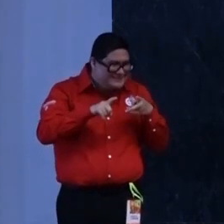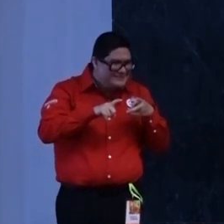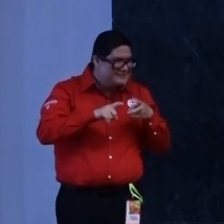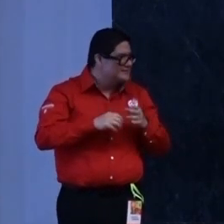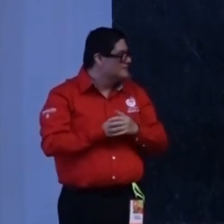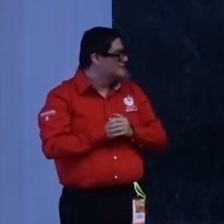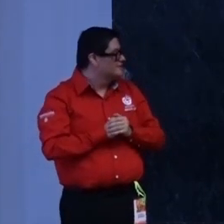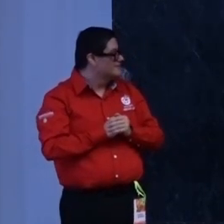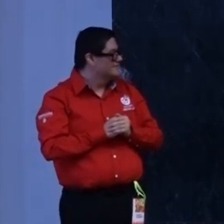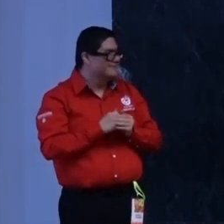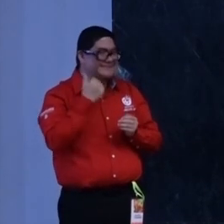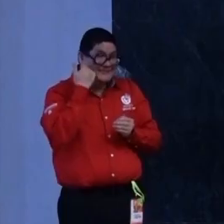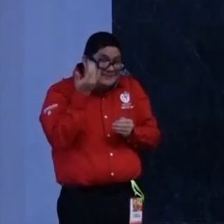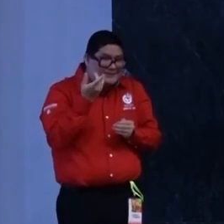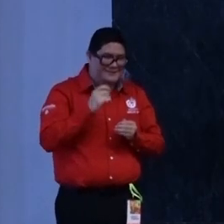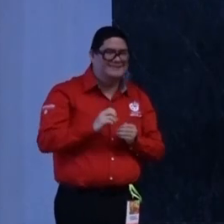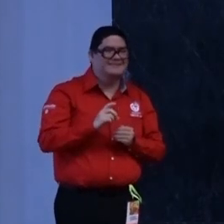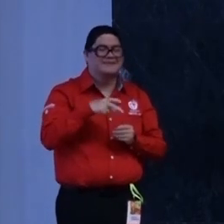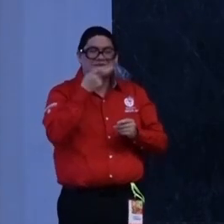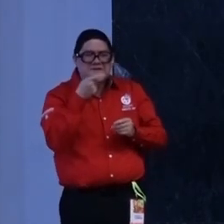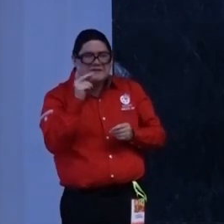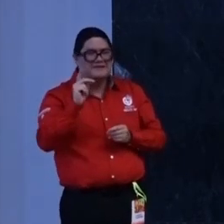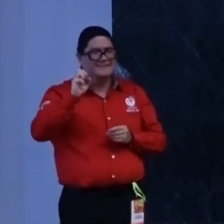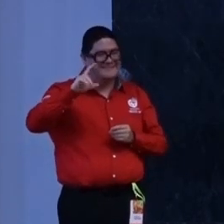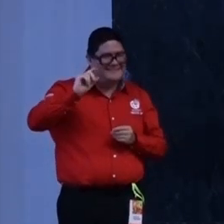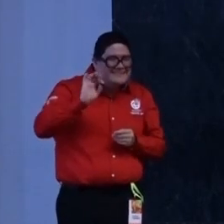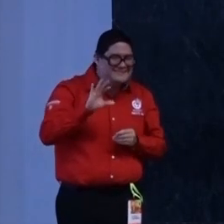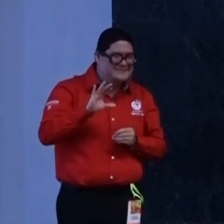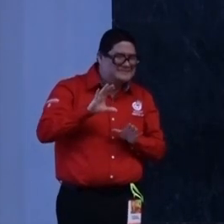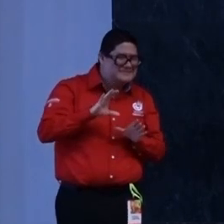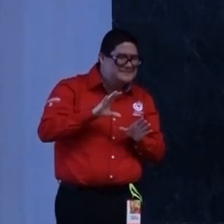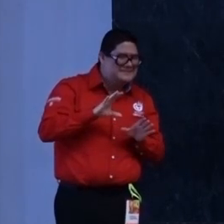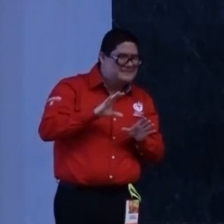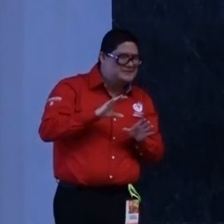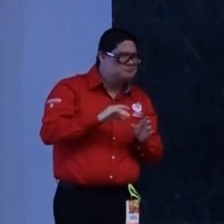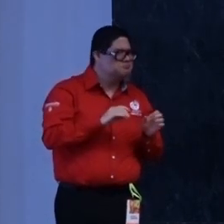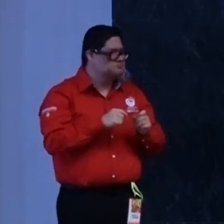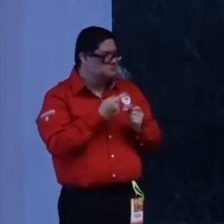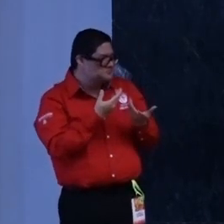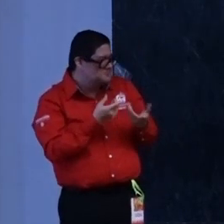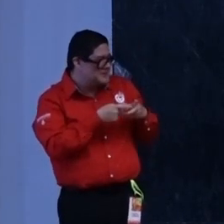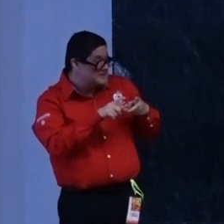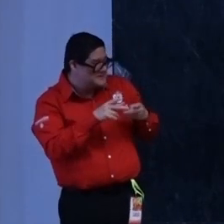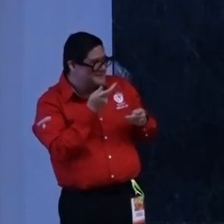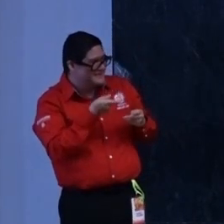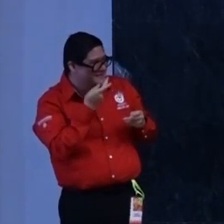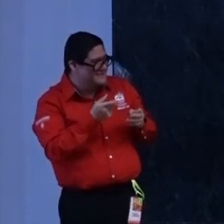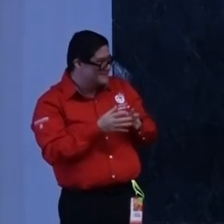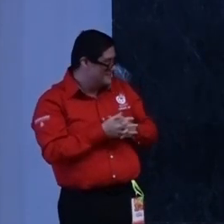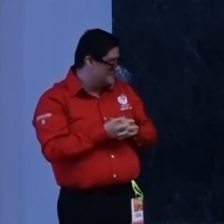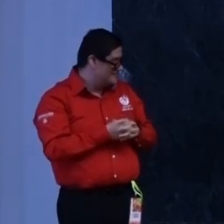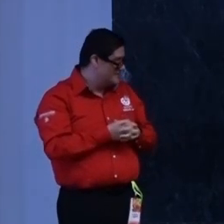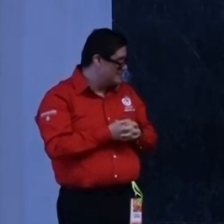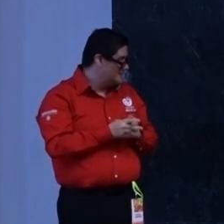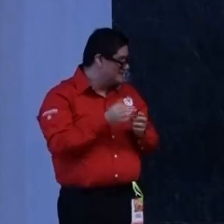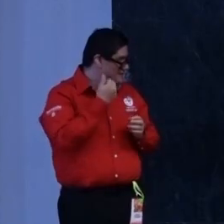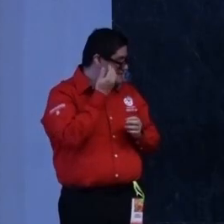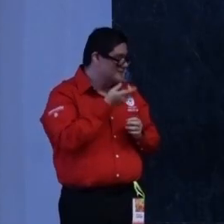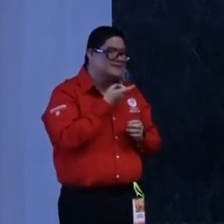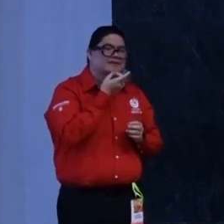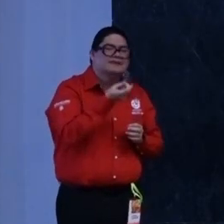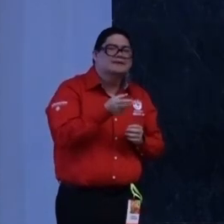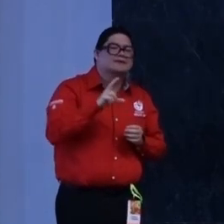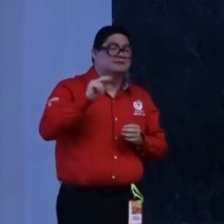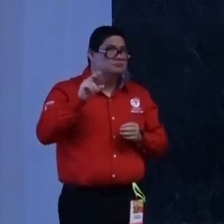Si quieres presentar Pedro de una vez. Bueno, la dinámica era que tú empezabas a hablar. ¿Quieres comentar algo de tu...?